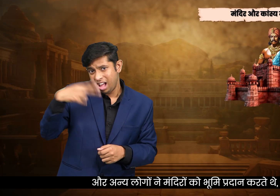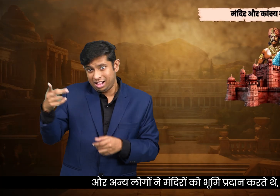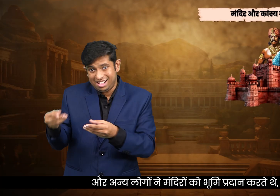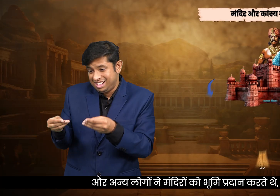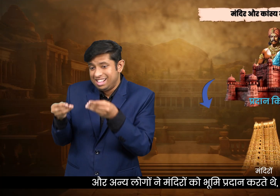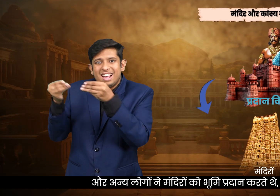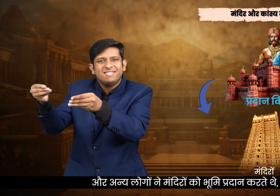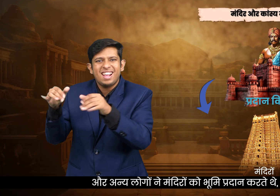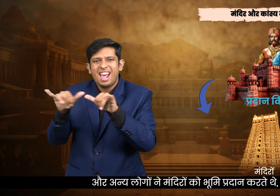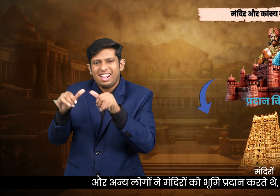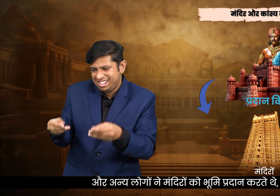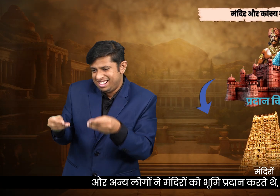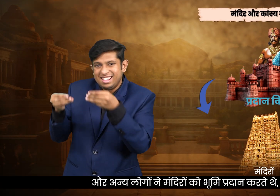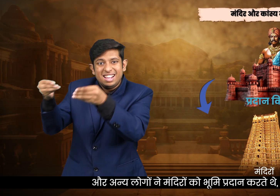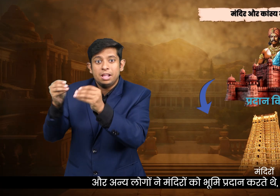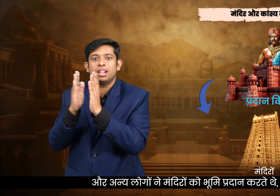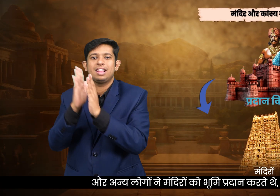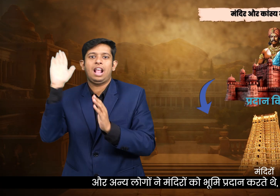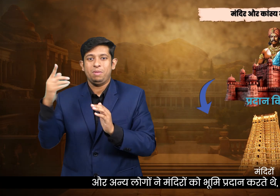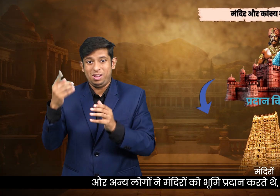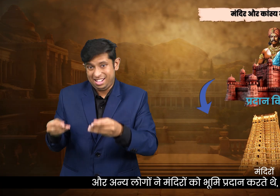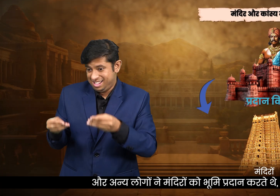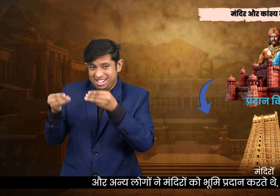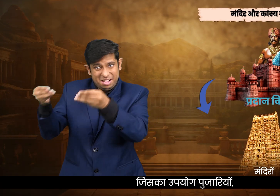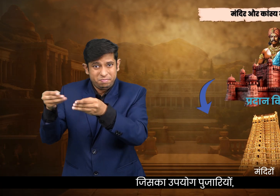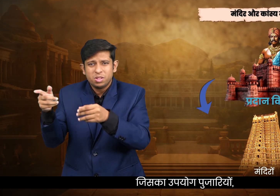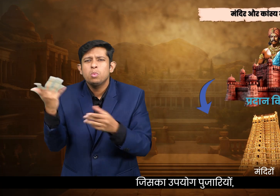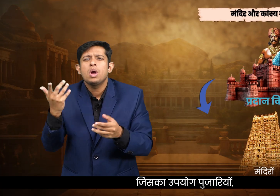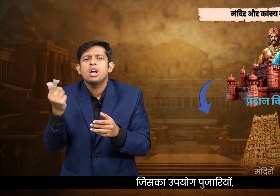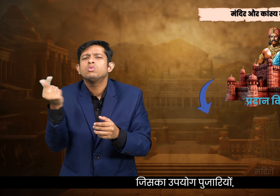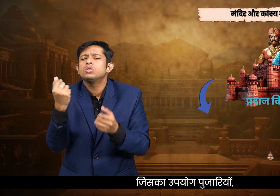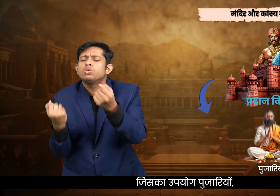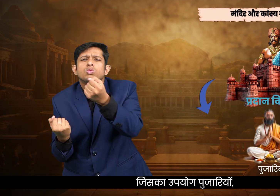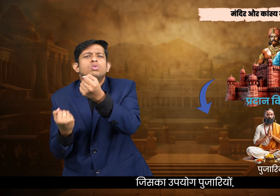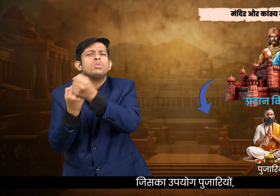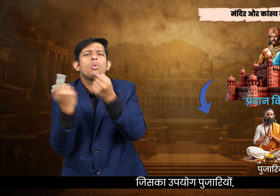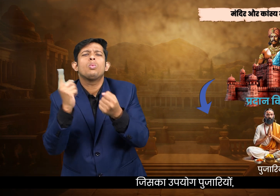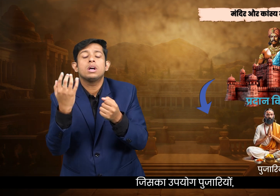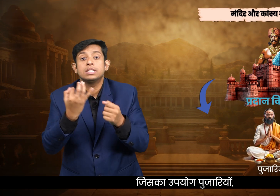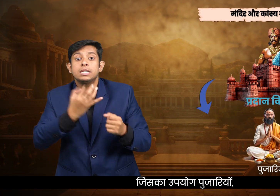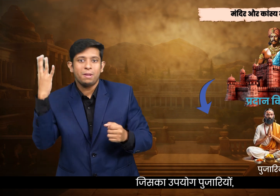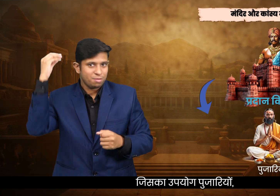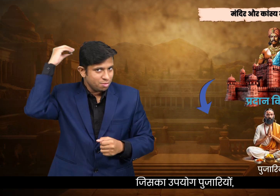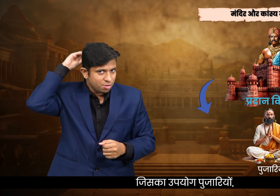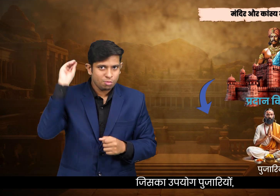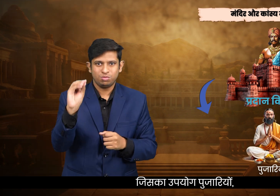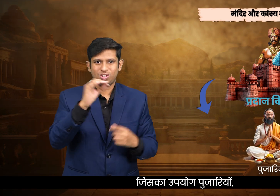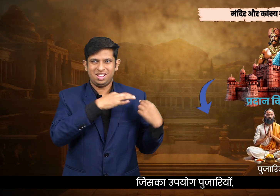शासकों और अन्य लोगों ने मंदिरों को भूमि प्रदान करते थे, जिसका उपयोग